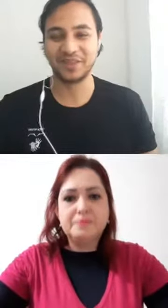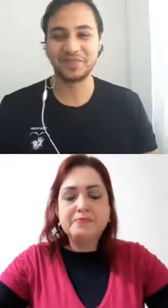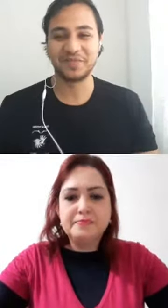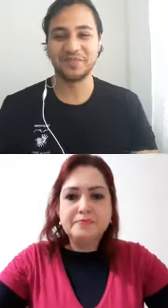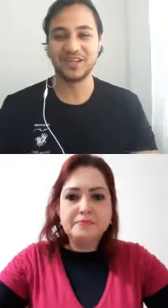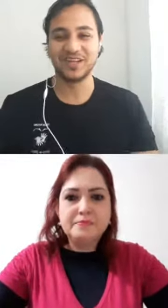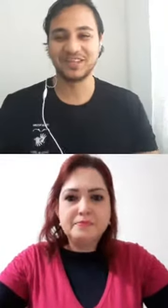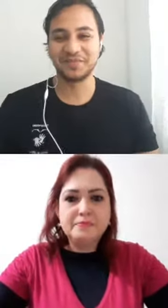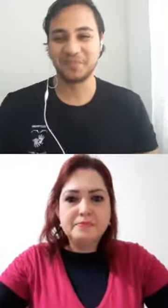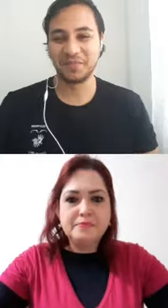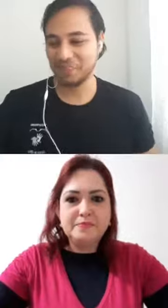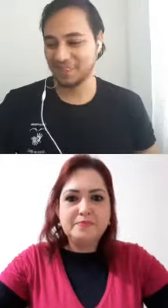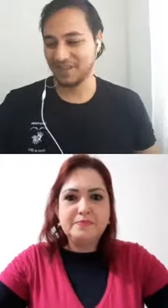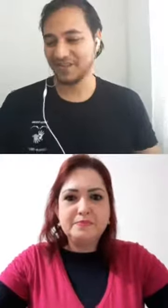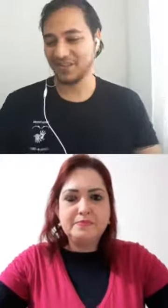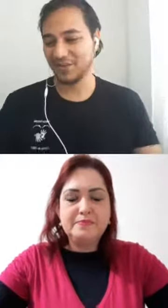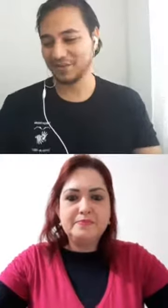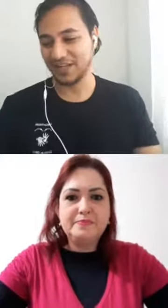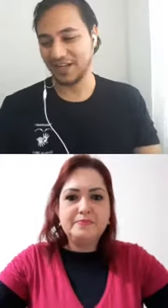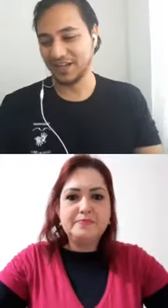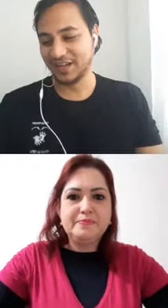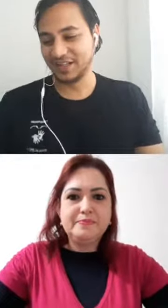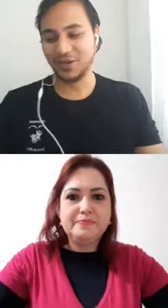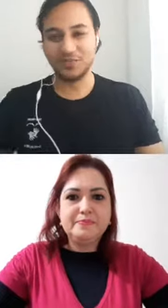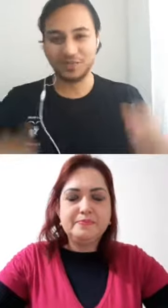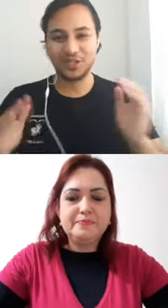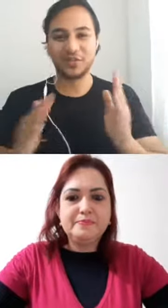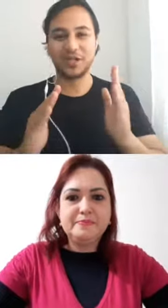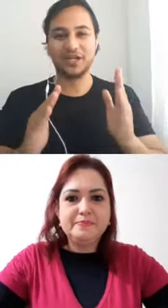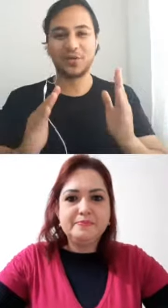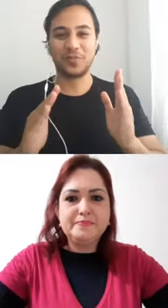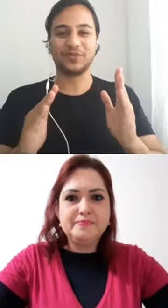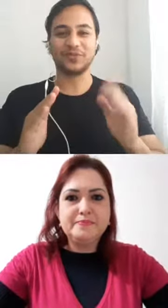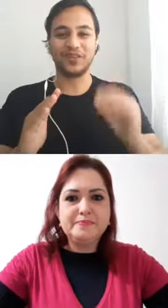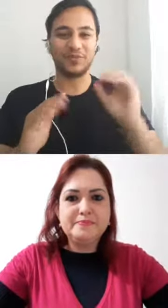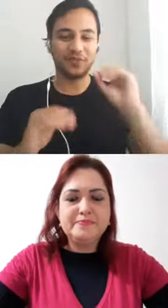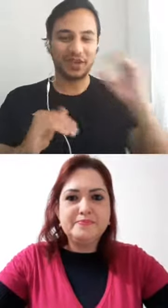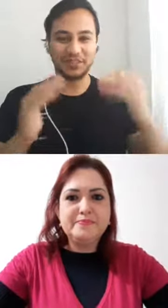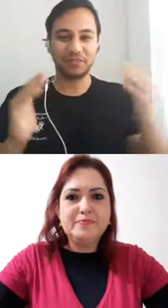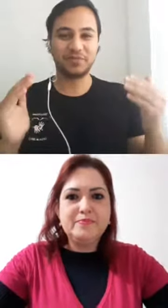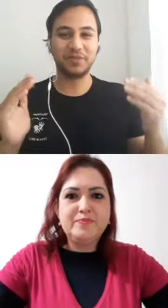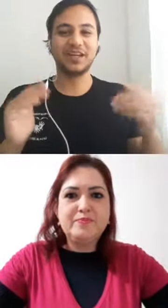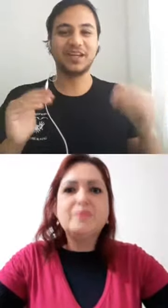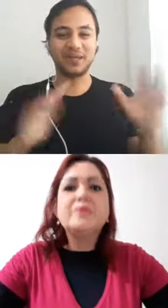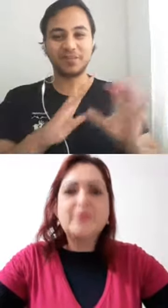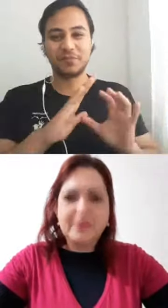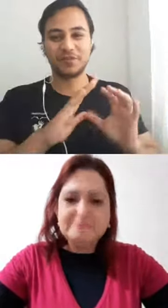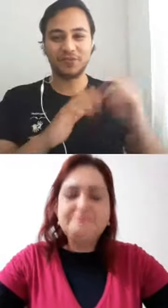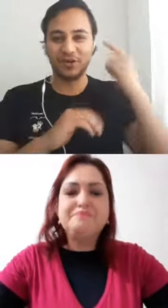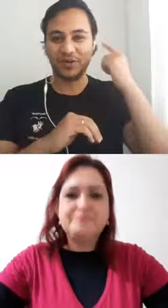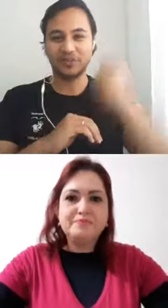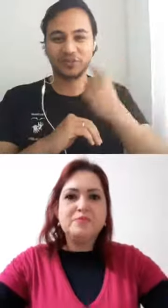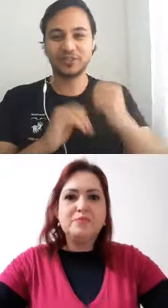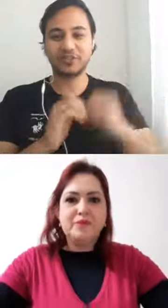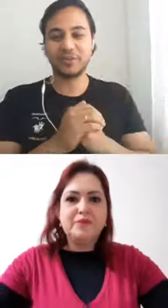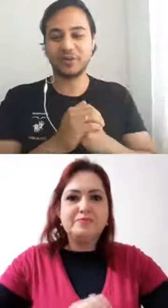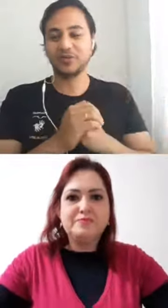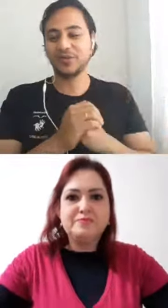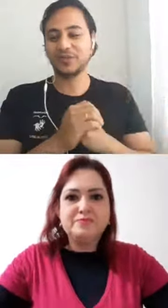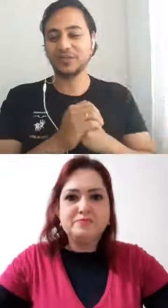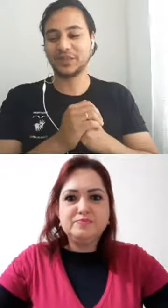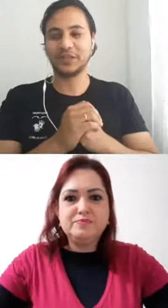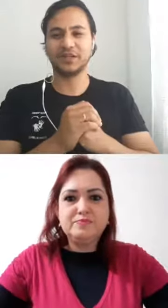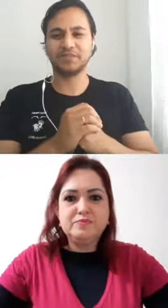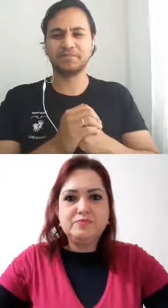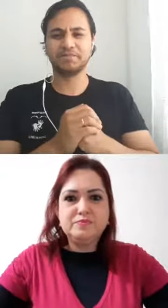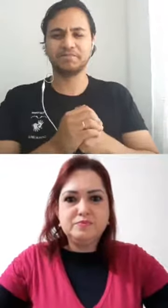aí. Beleza? Então vamos lá. Então, já vou direto ao ponto. Né? Eu vou fazer primeiro em Libras e para o pessoal, para os surdos, a pergunta que eu vou